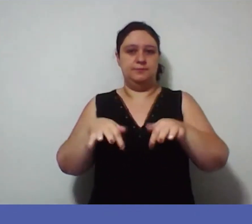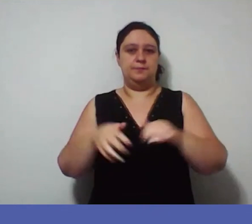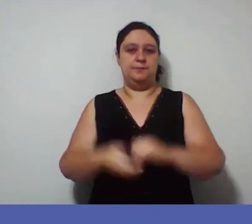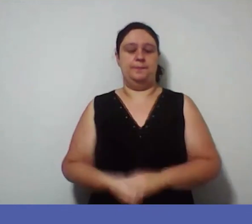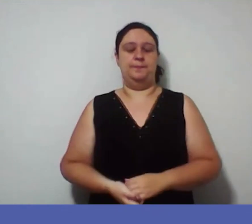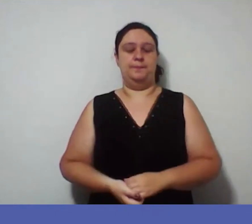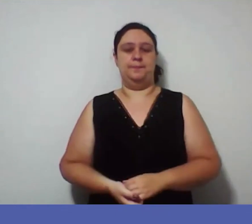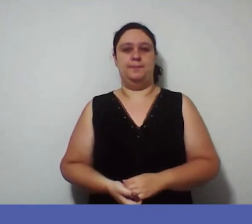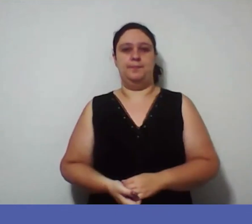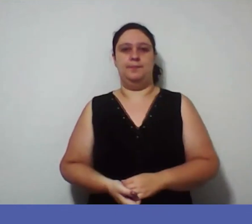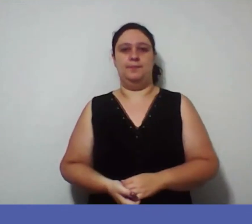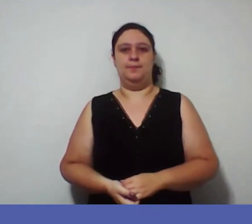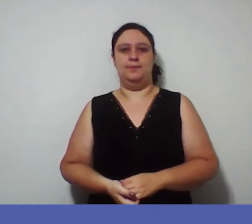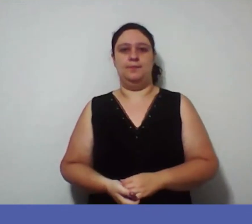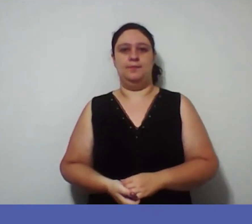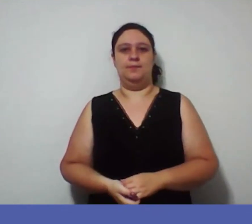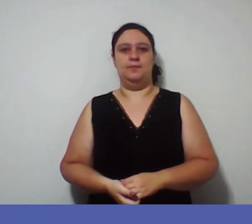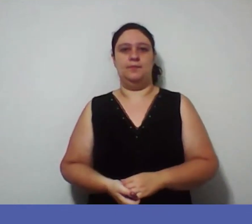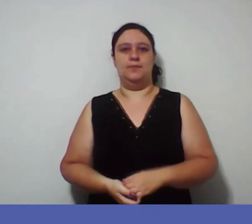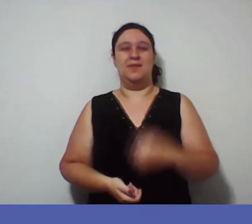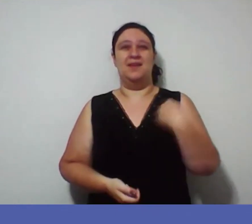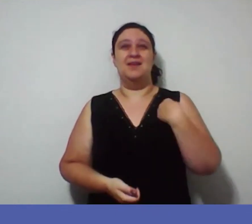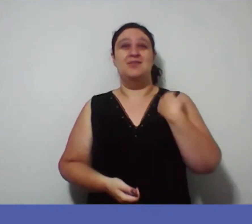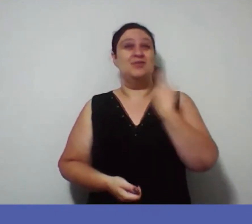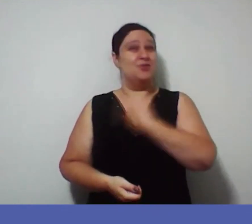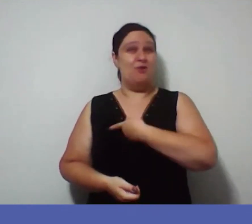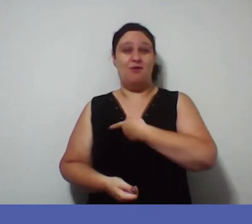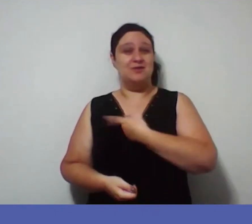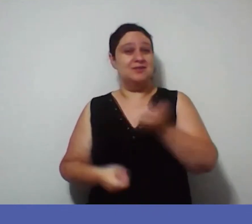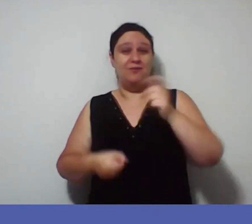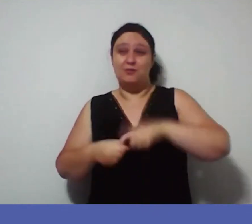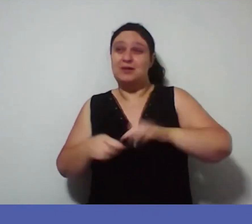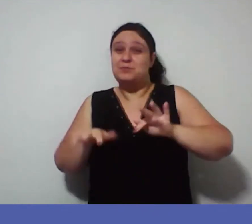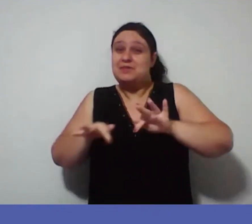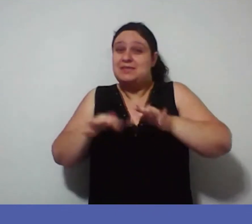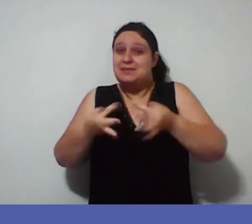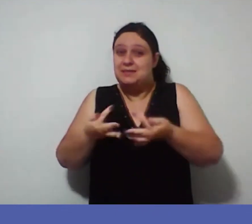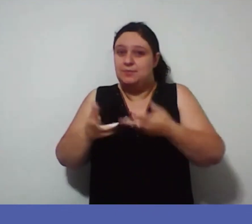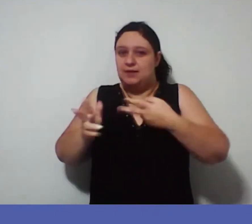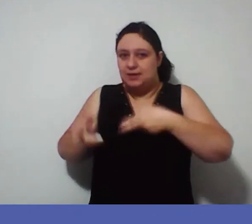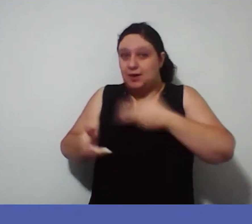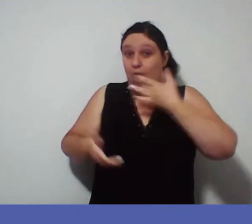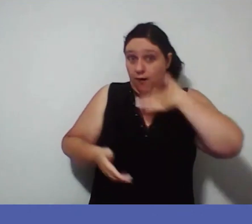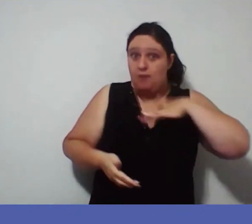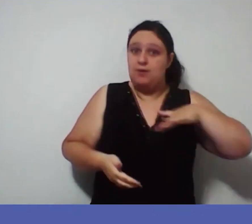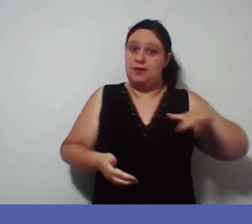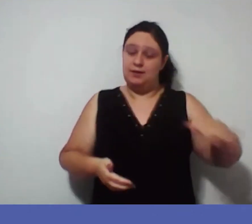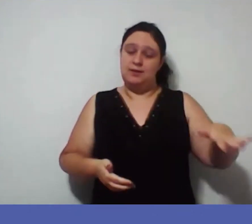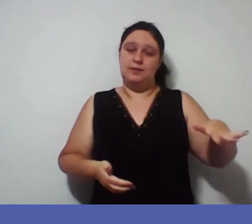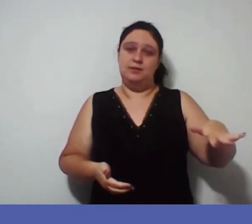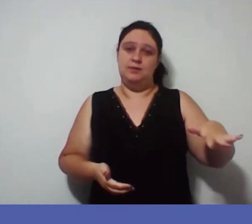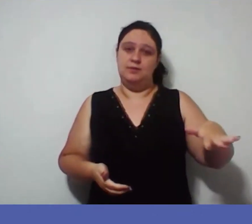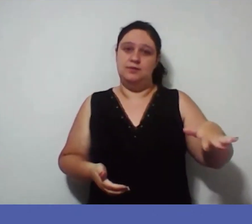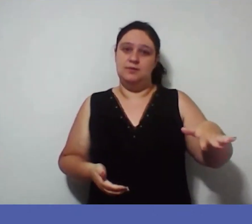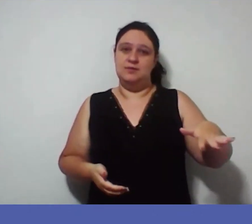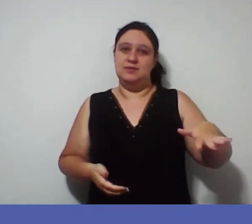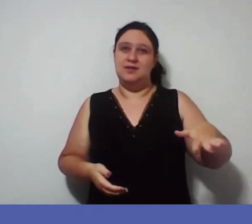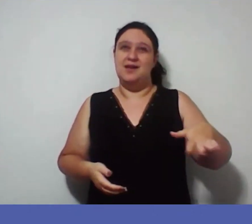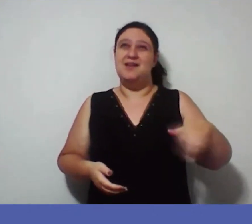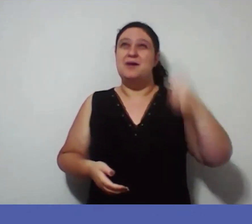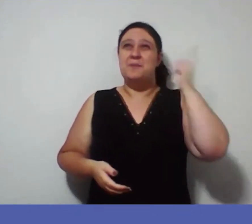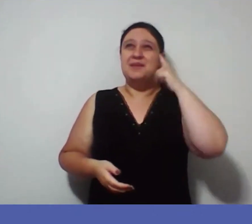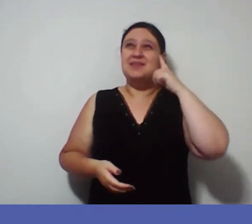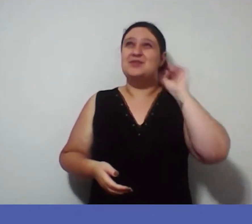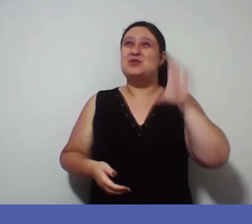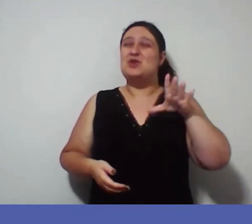Se nós não voltarmos a ser simples como uma criança, o apego à posição, o apego ao